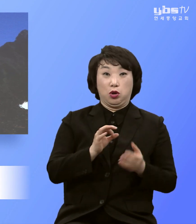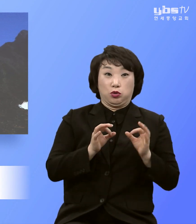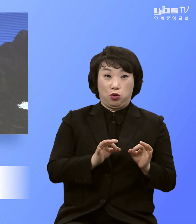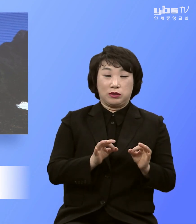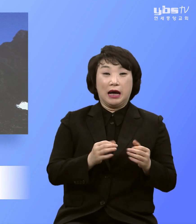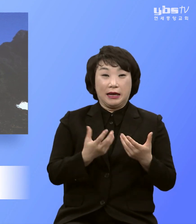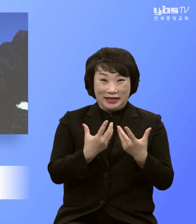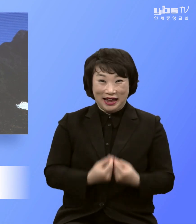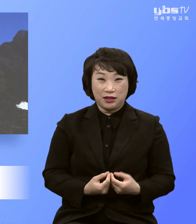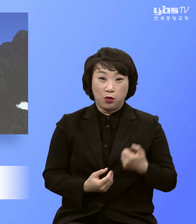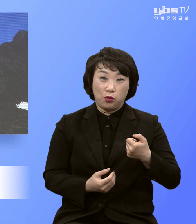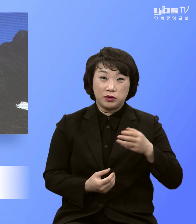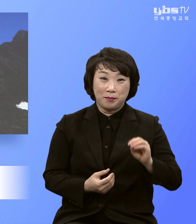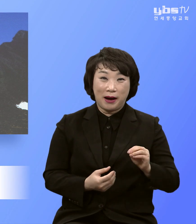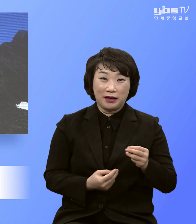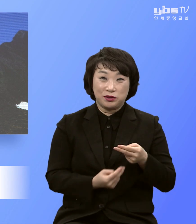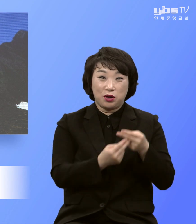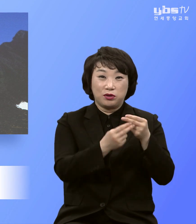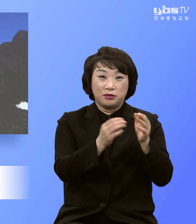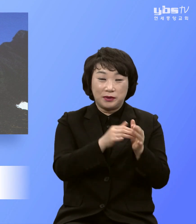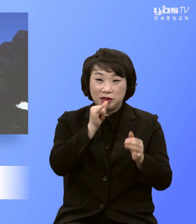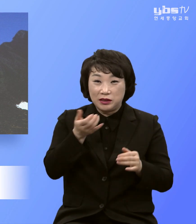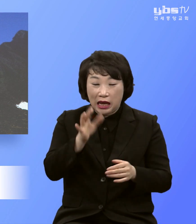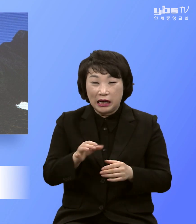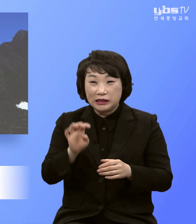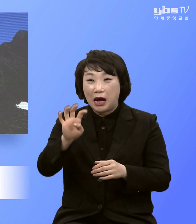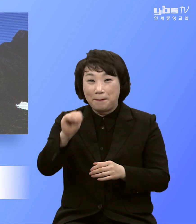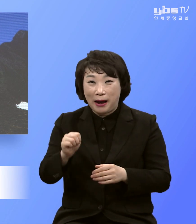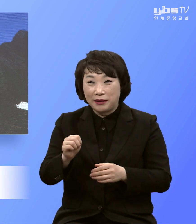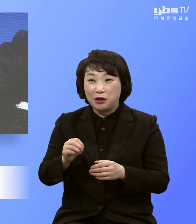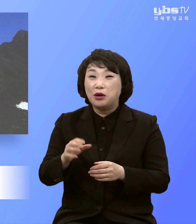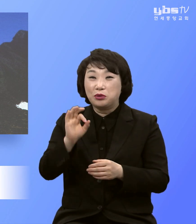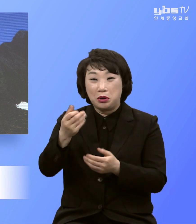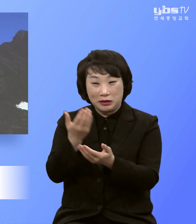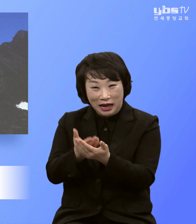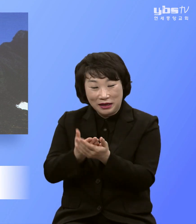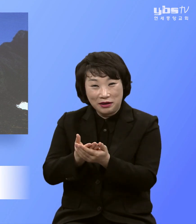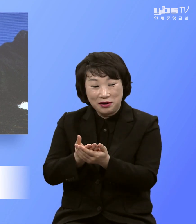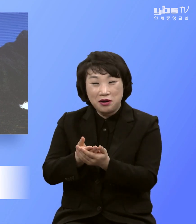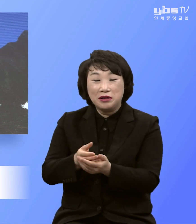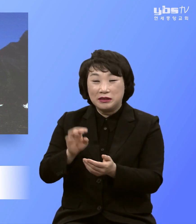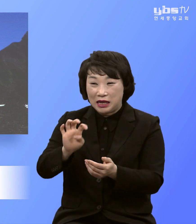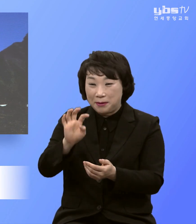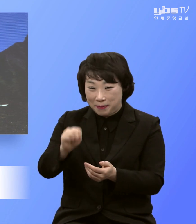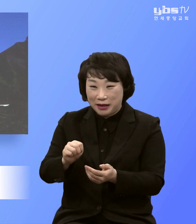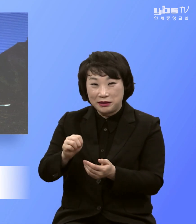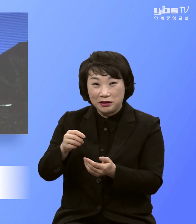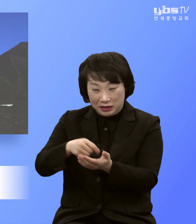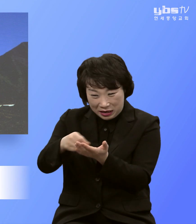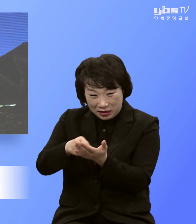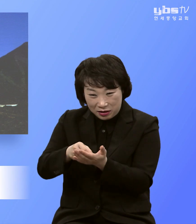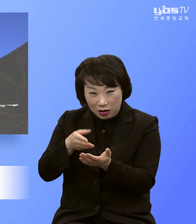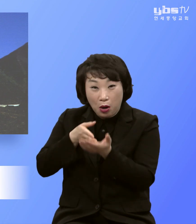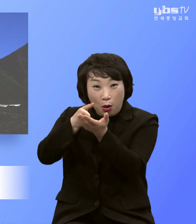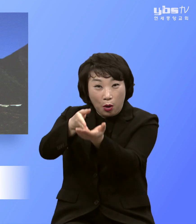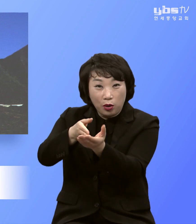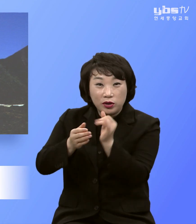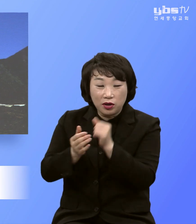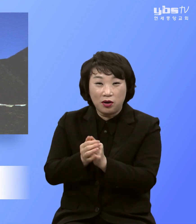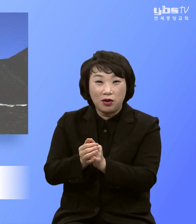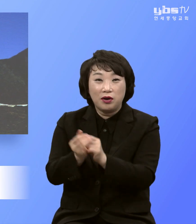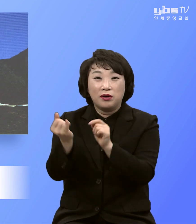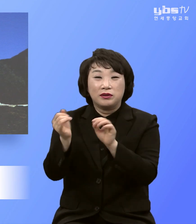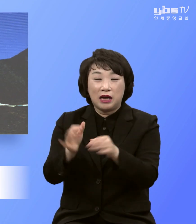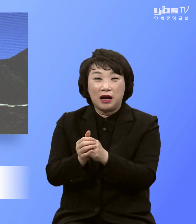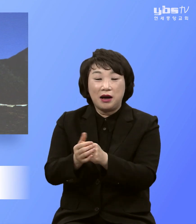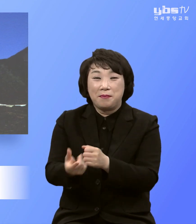들어서 50만 원이 있는데 40만 원을 찾을 때 청구서를 넣고 40만 원을 잘 넣으면 바로 은행의 직원이